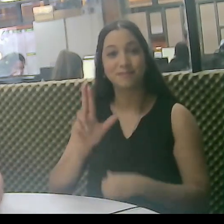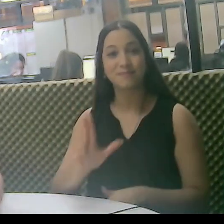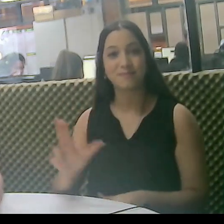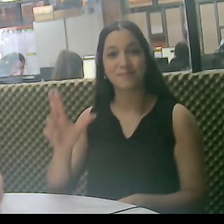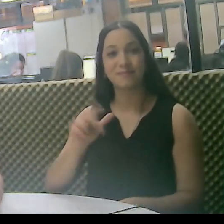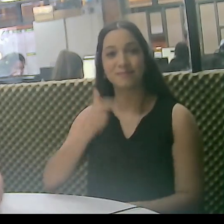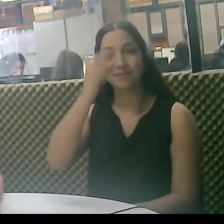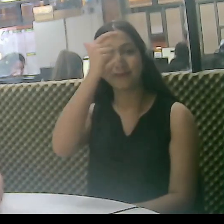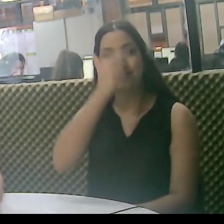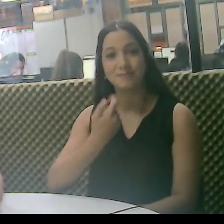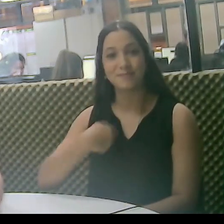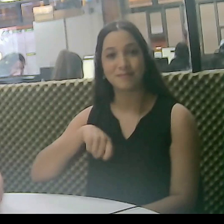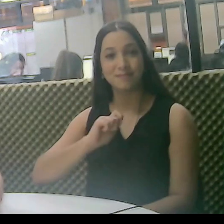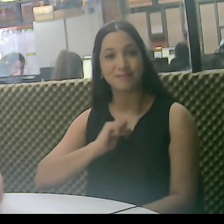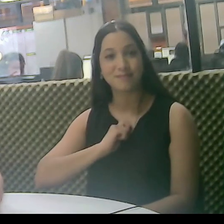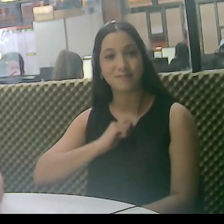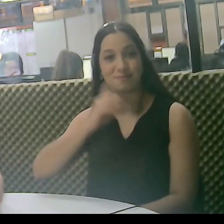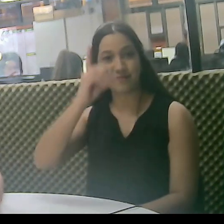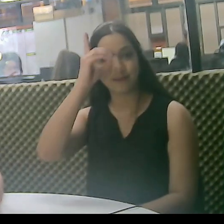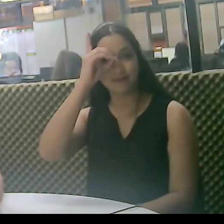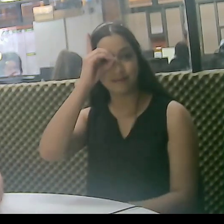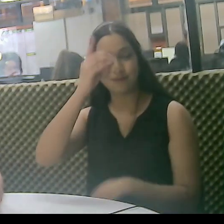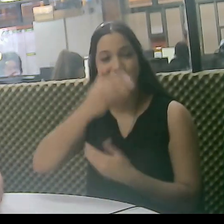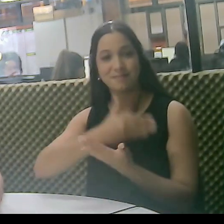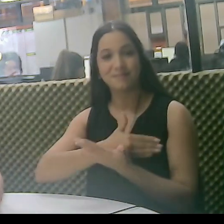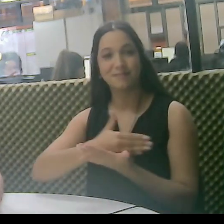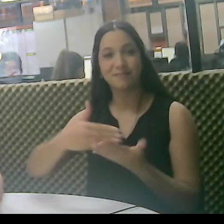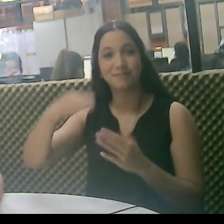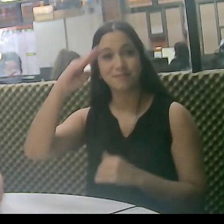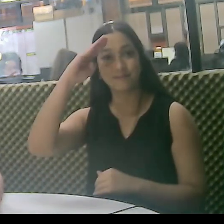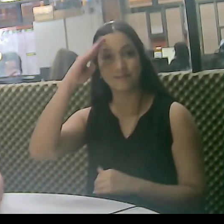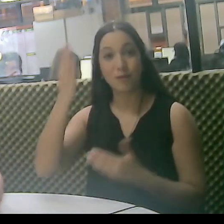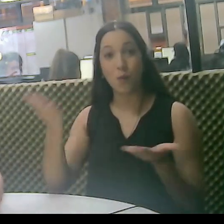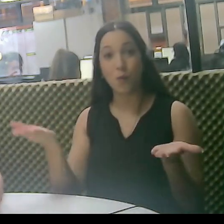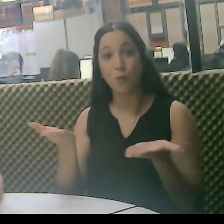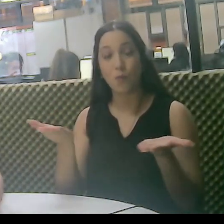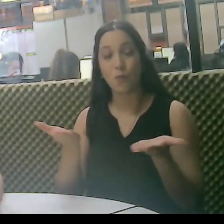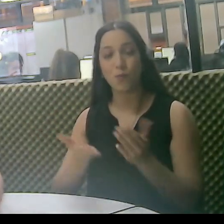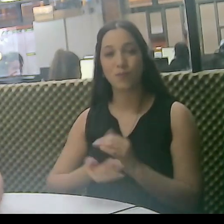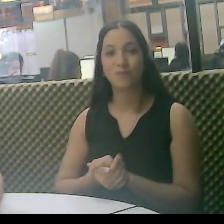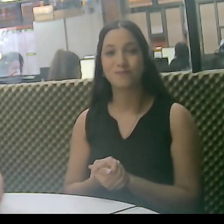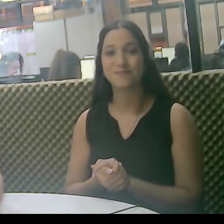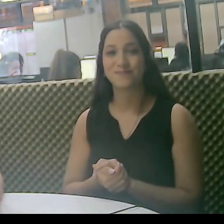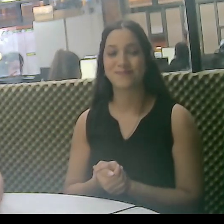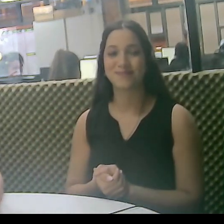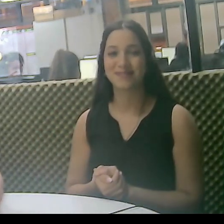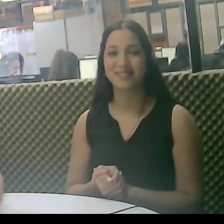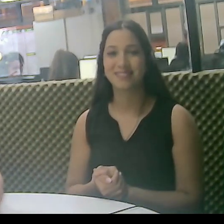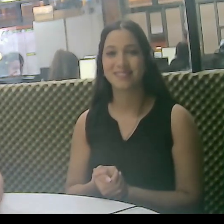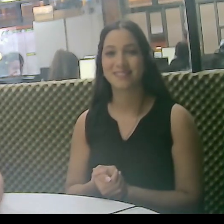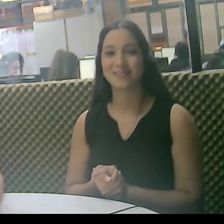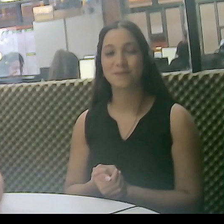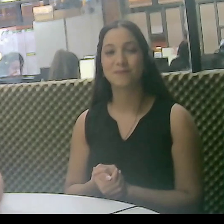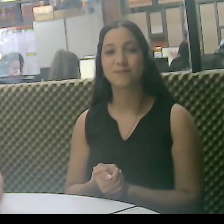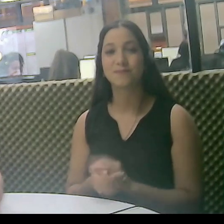acontece em Uberlândia. Eu sou Daniela Aires e começamos com os destaques desta edição.